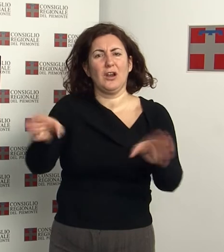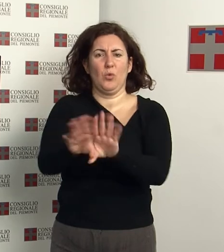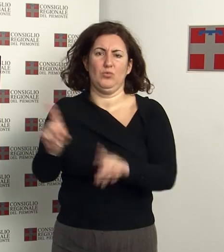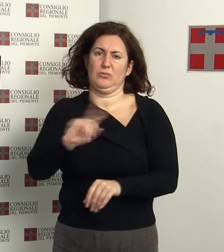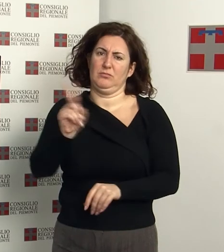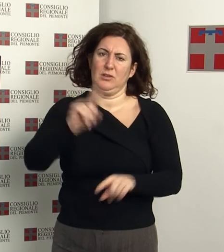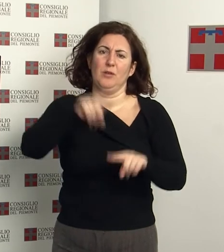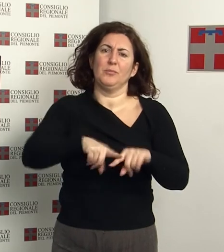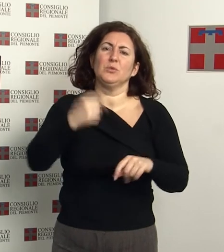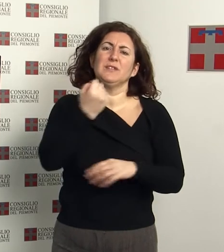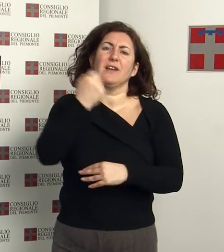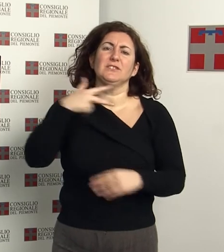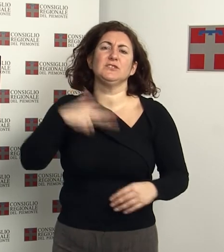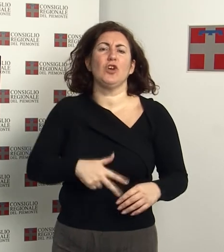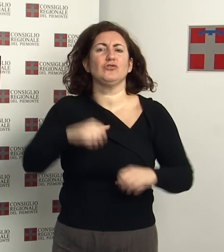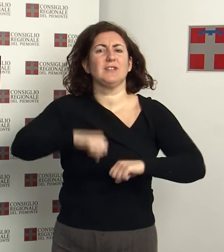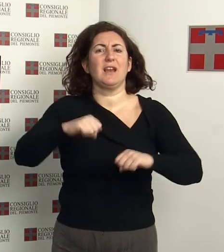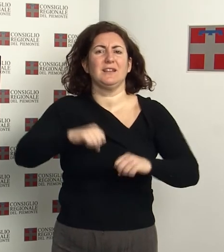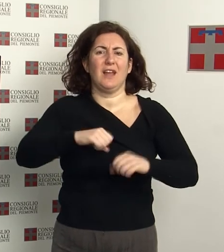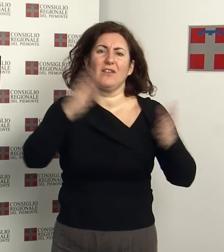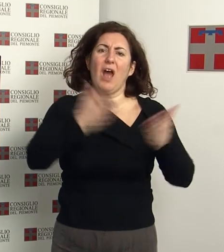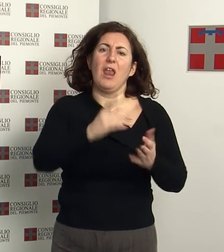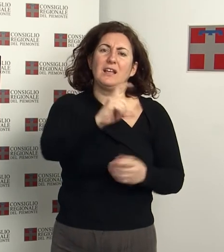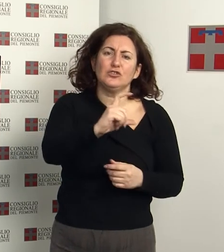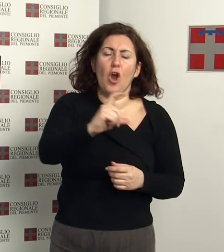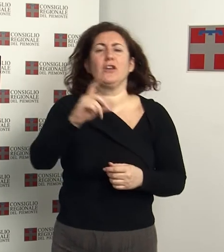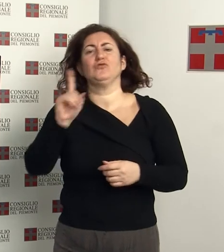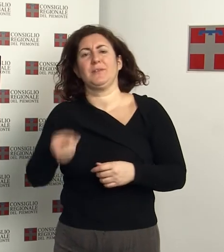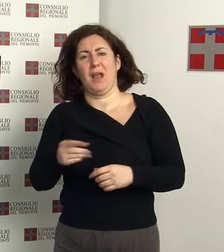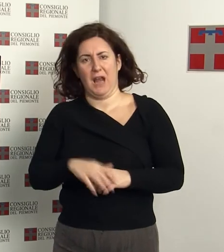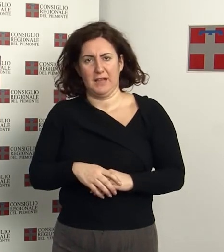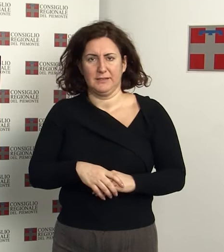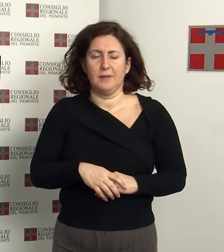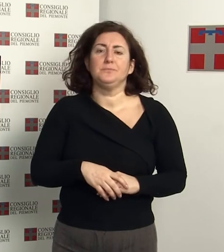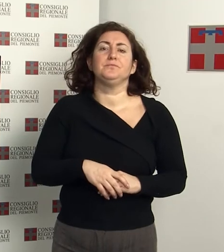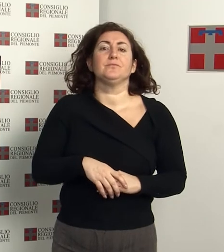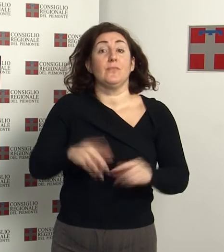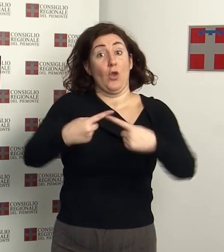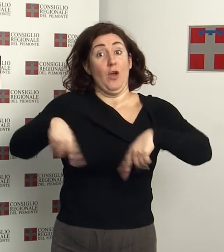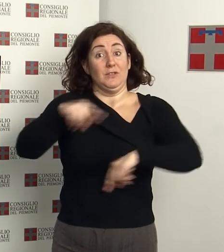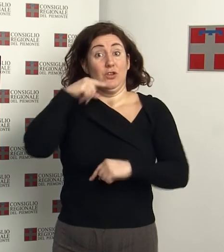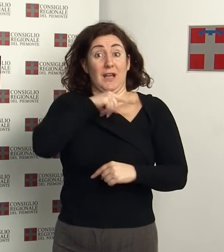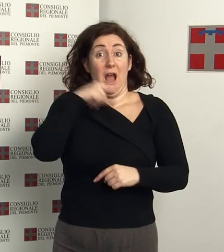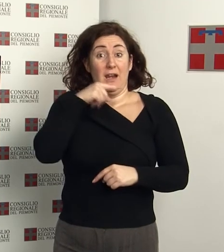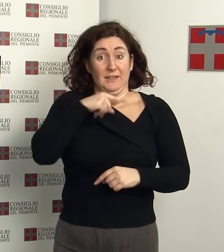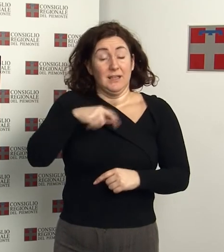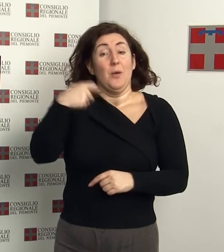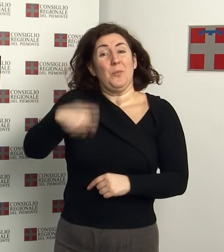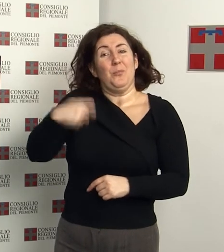chisone e germanasca presidenza commissione di garanzia la commissione di garanzia ha rinnovato l'incarico di presidente all'ex consigliere